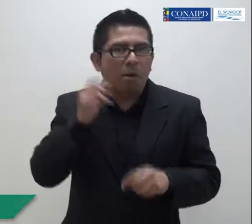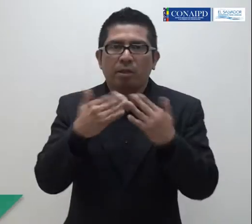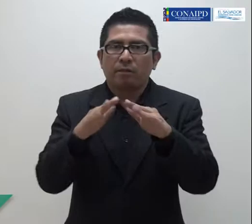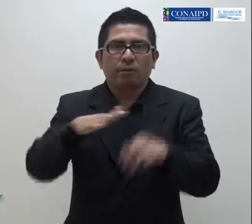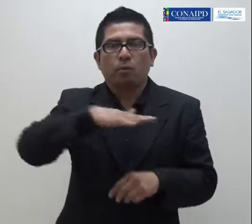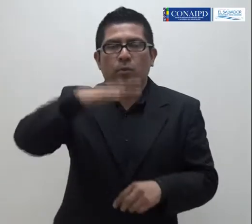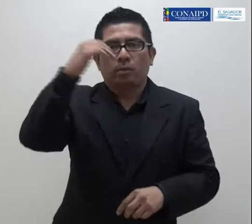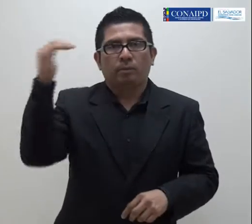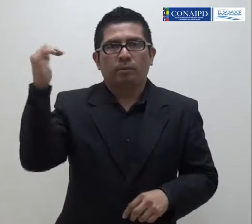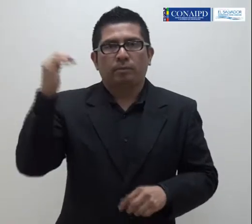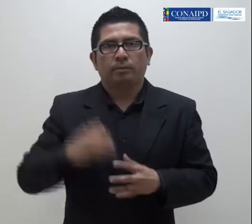país.